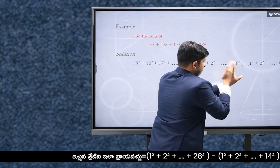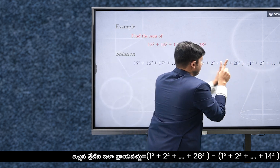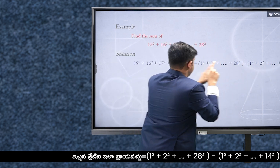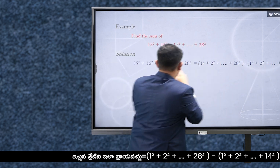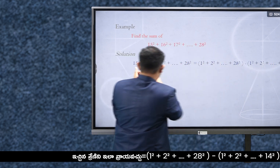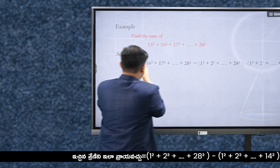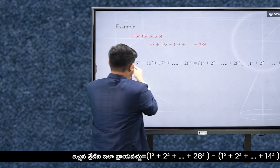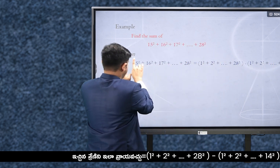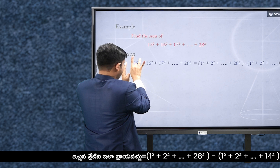14 స్క్వేర్.